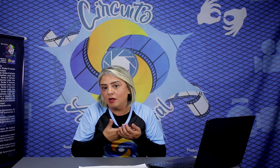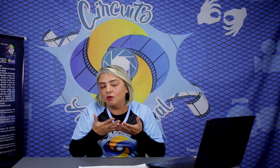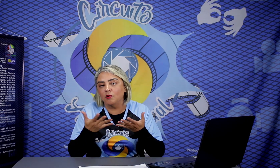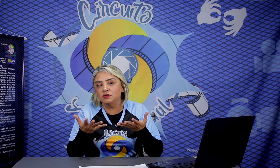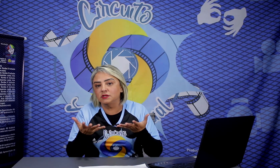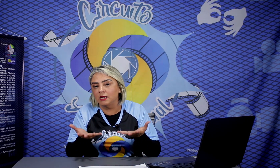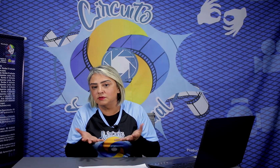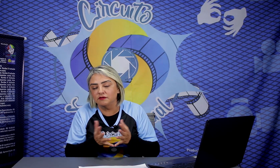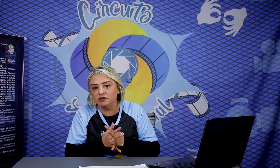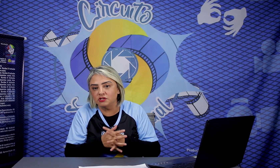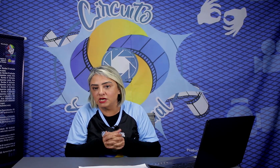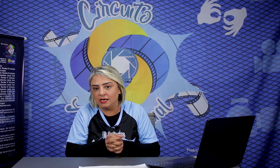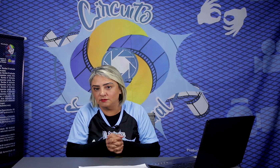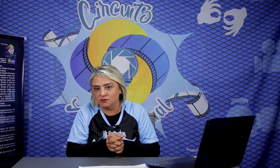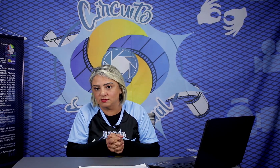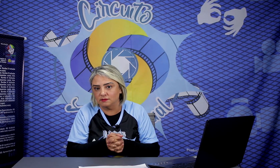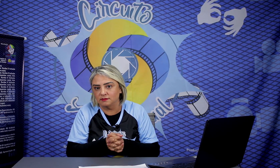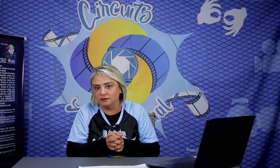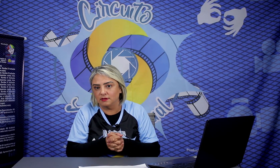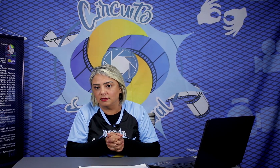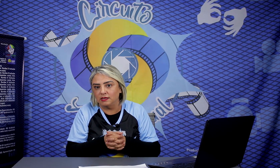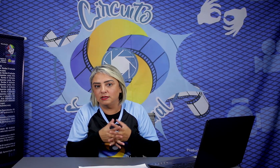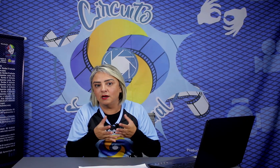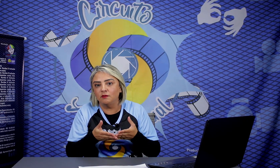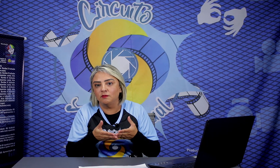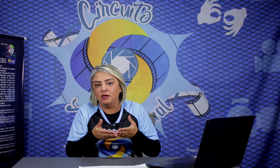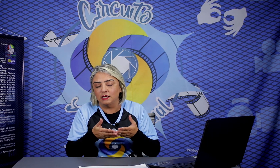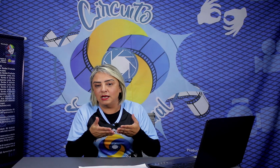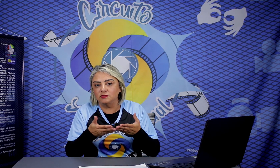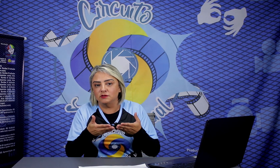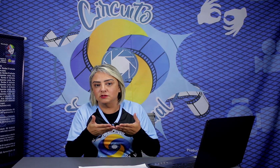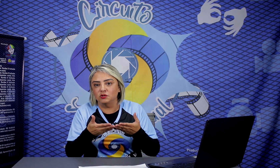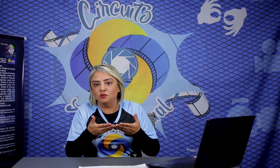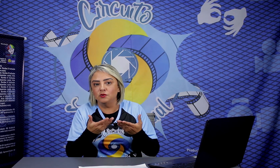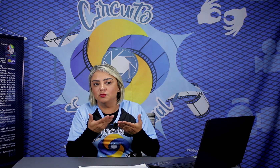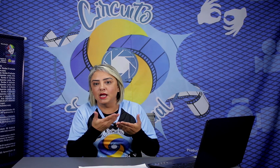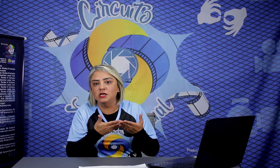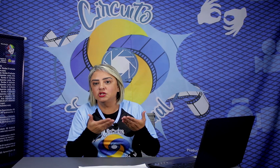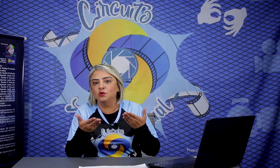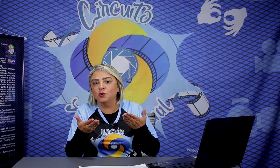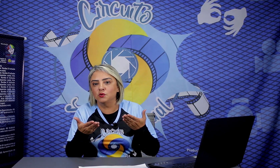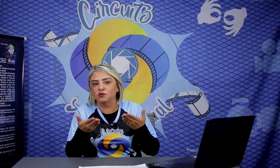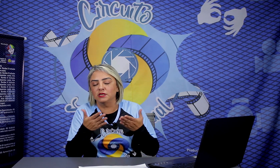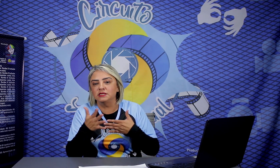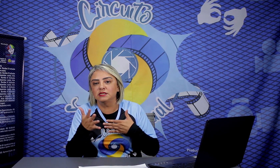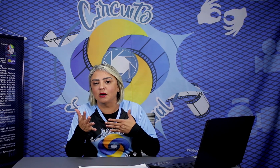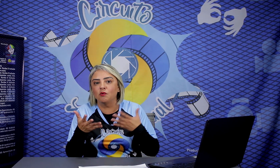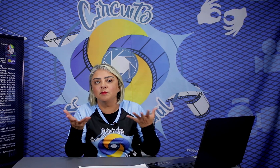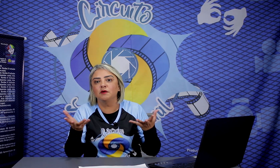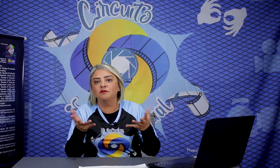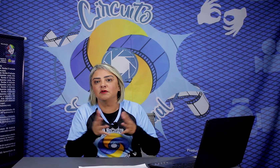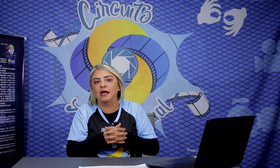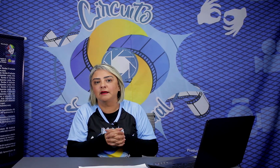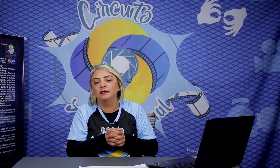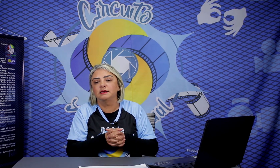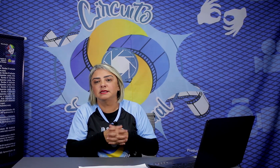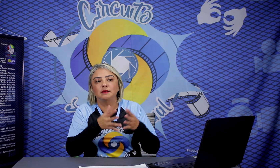com os termos evangélicos. Então, né, de cunho religioso, cristão, como que eu vou lá celebrar